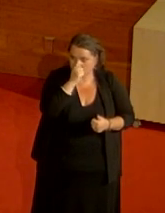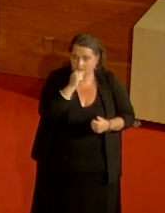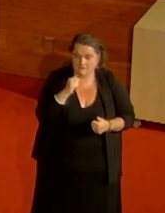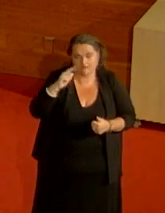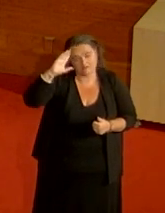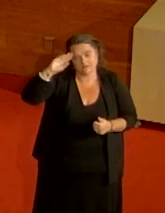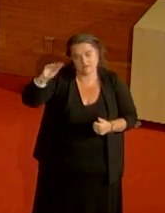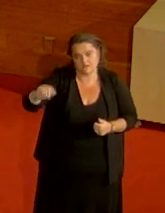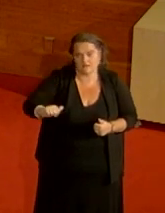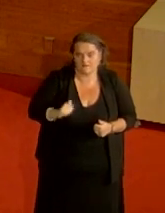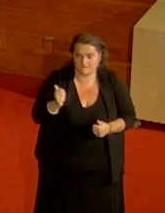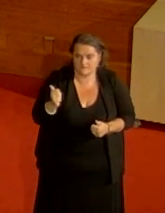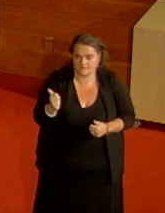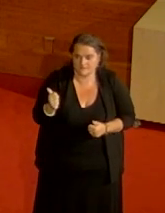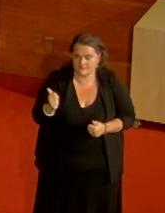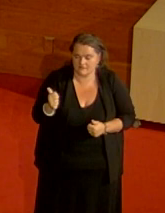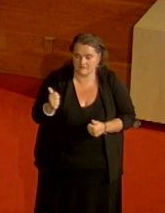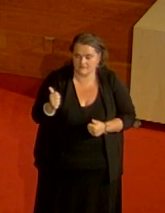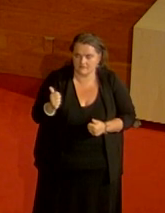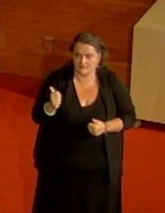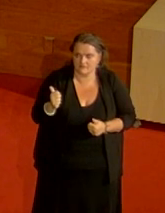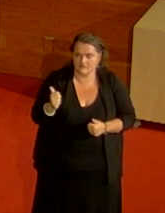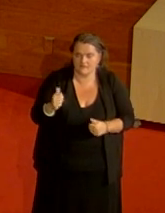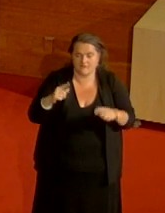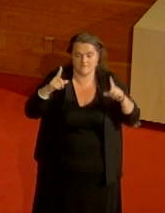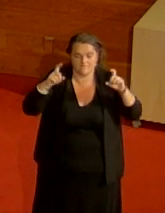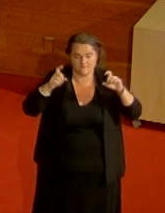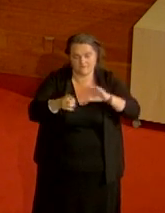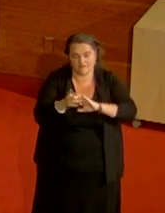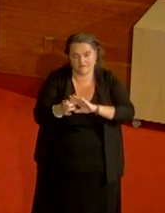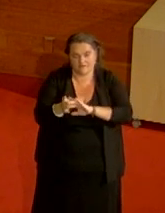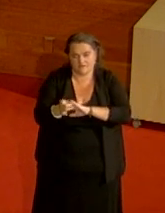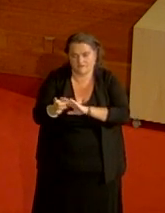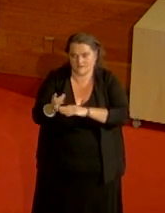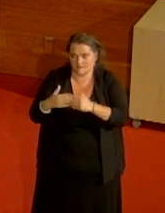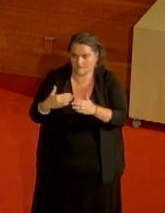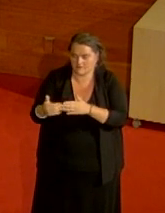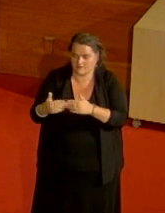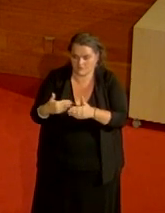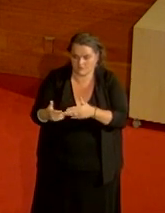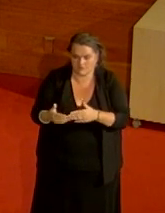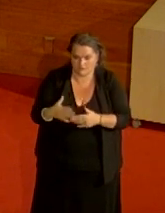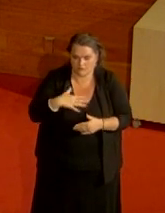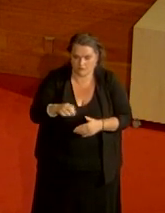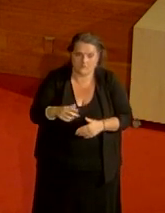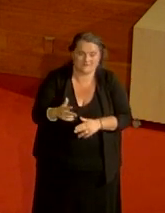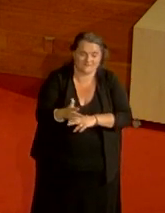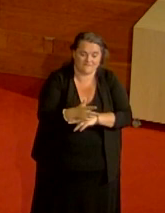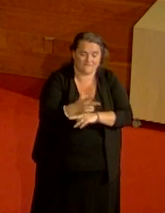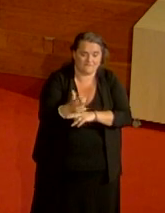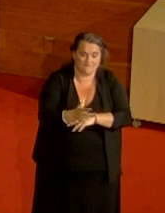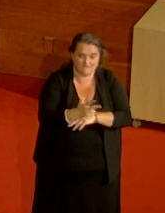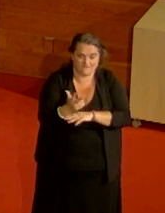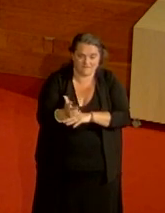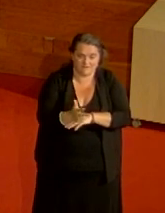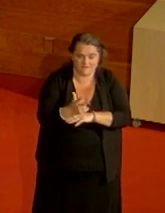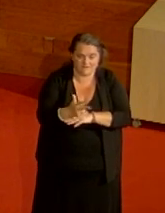artificiales de crear No ya solamente fotografía manipulada sino y vídeo manipulado creación de